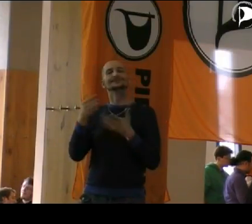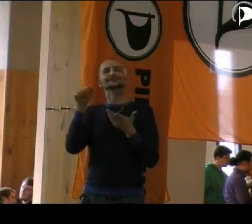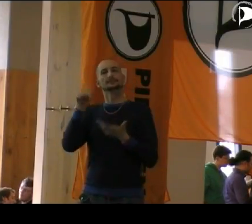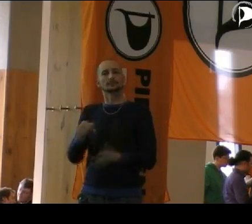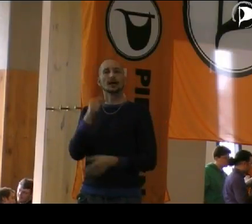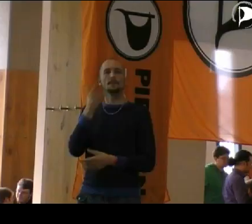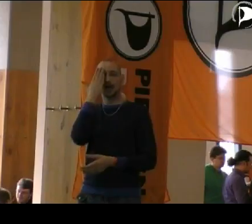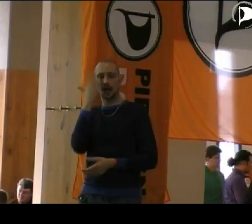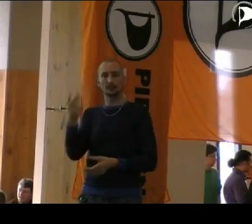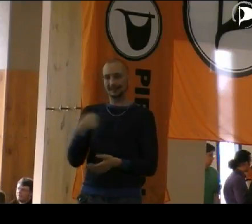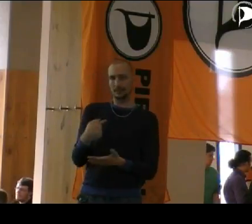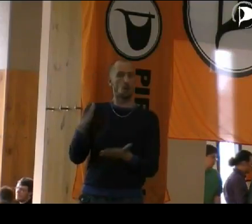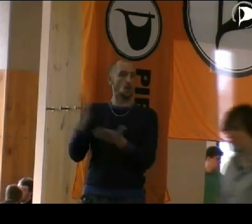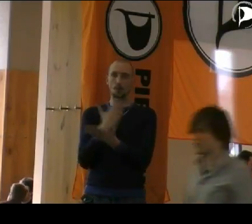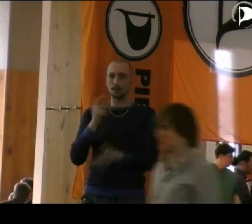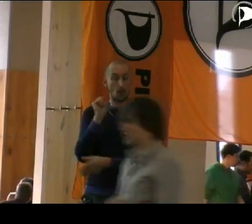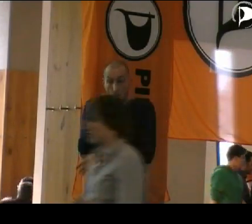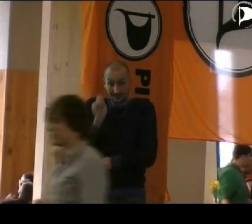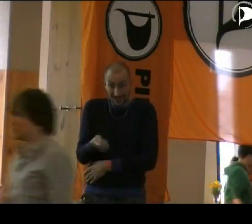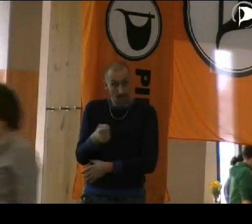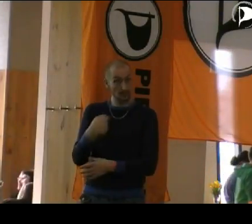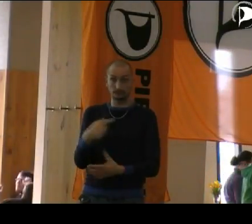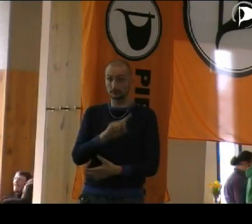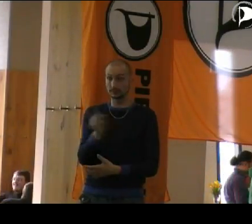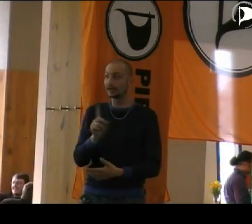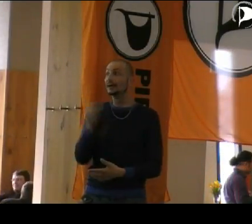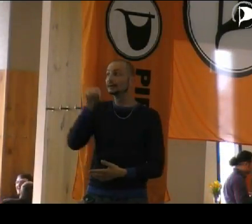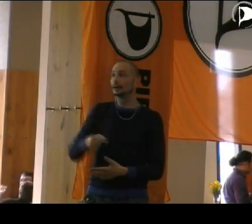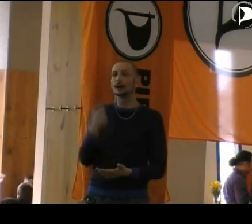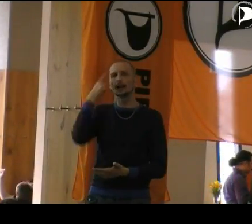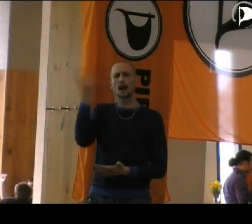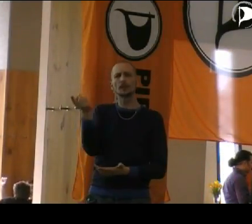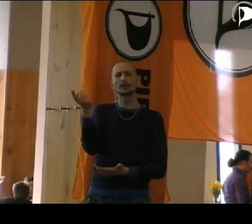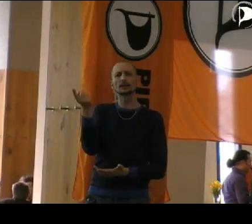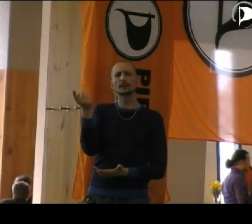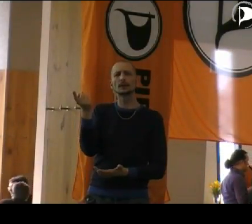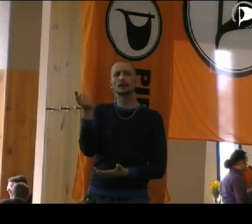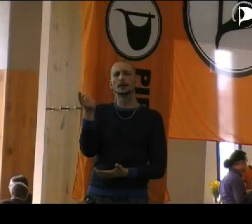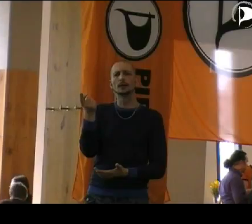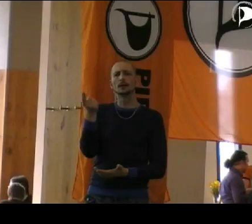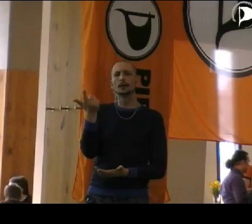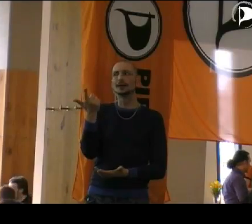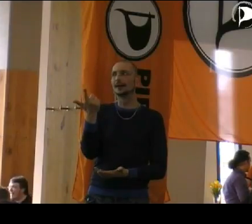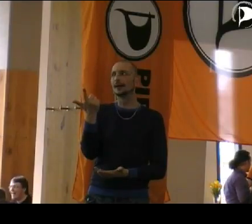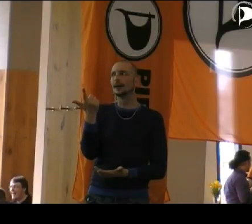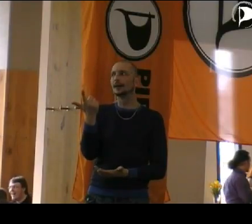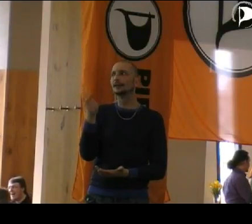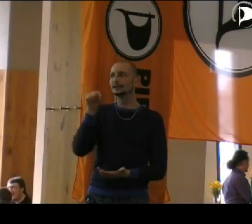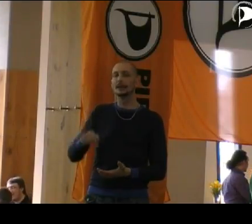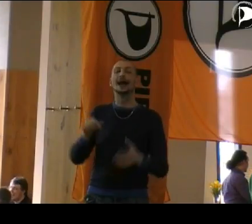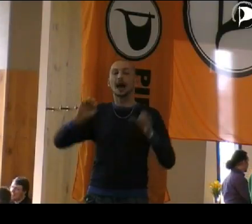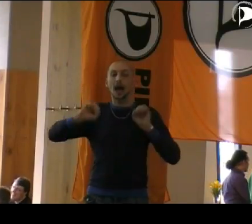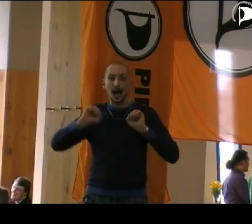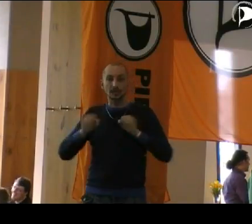meine arbeit des portals wollen aber da scheint sich dem stil irgendwelche aktionen fördern